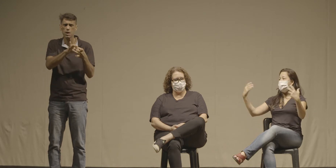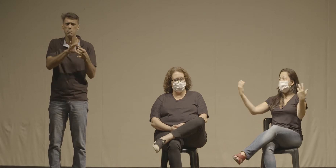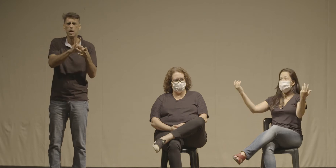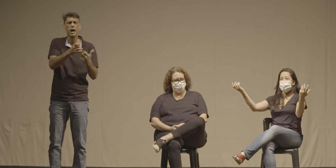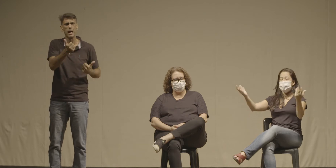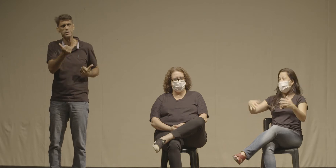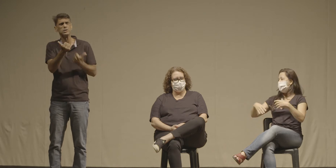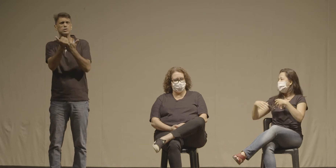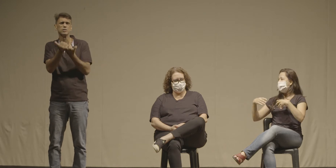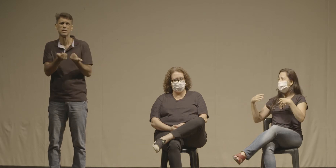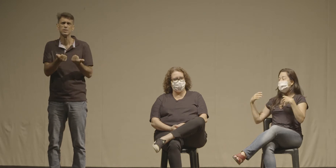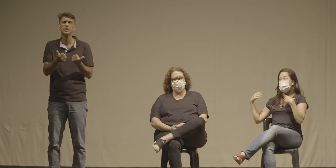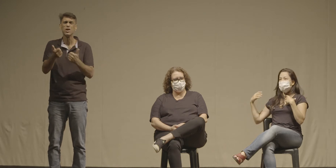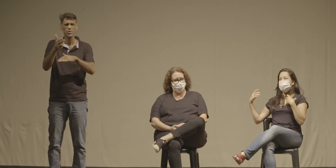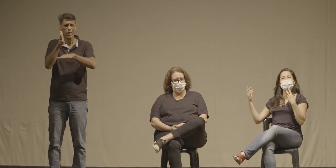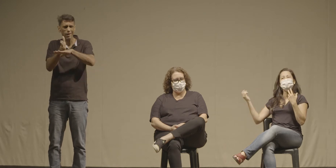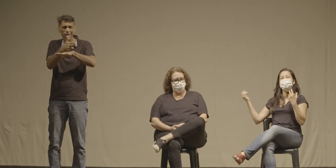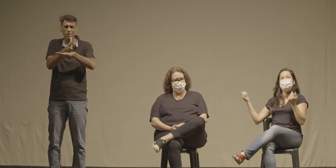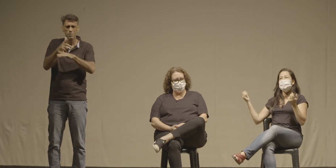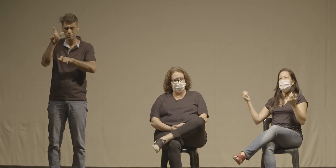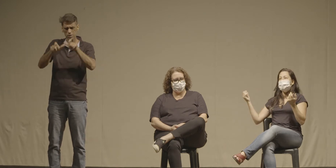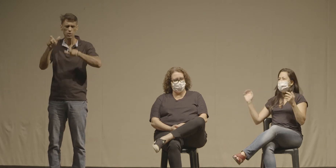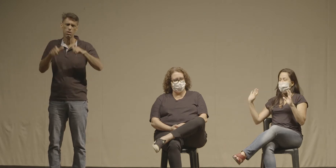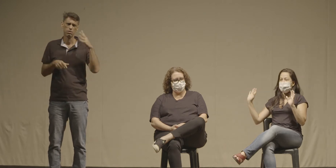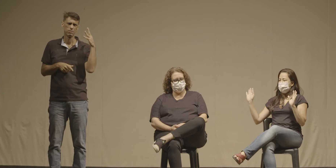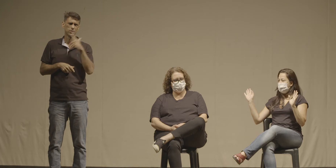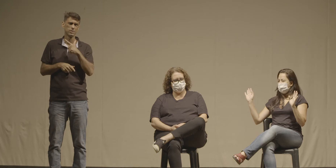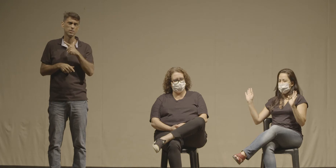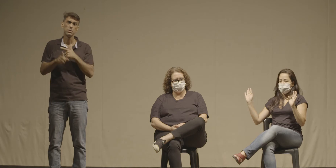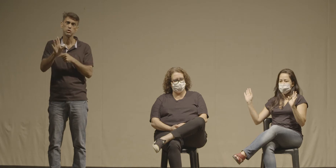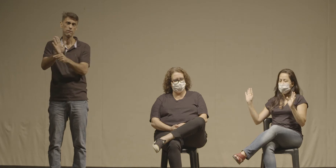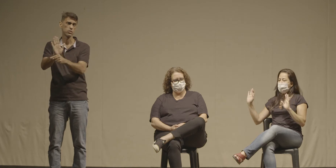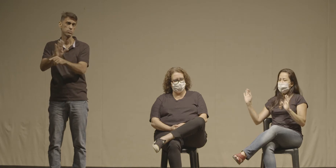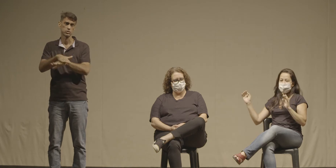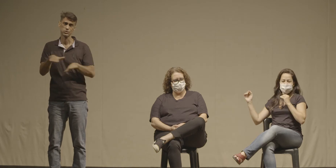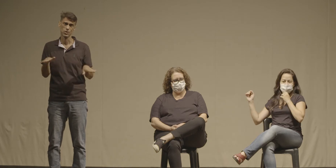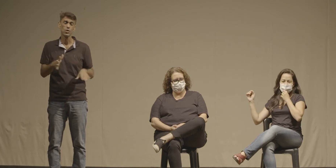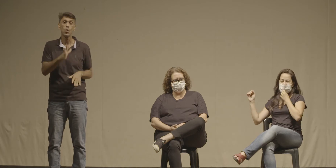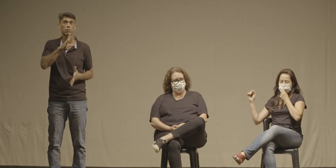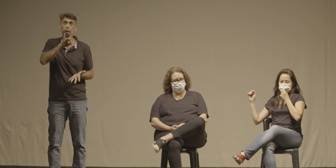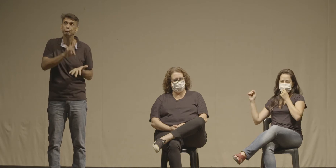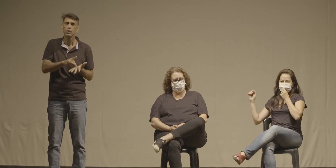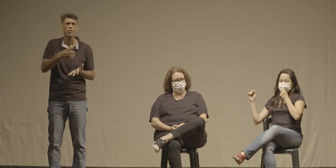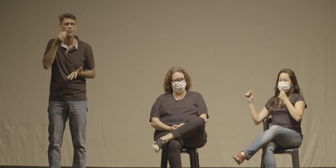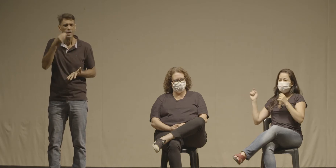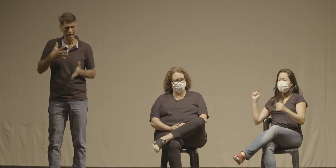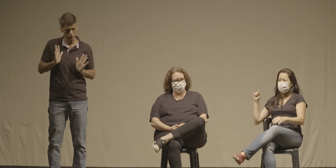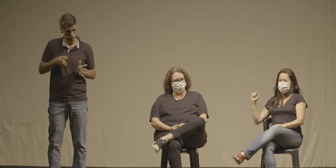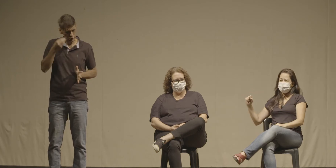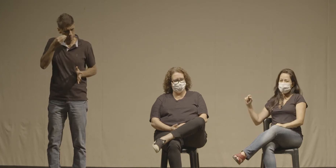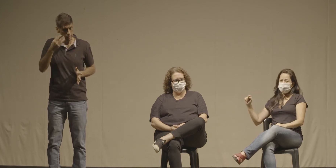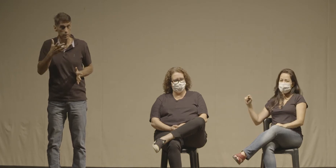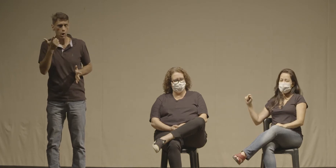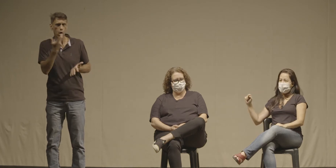e os câmeras. Isso é tudo lindo. Mas só vi nos filmes. Não conheço essa realidade.